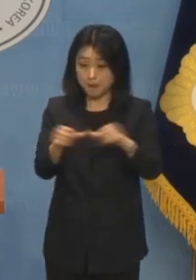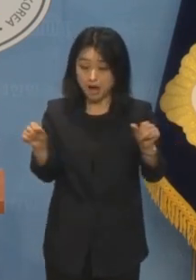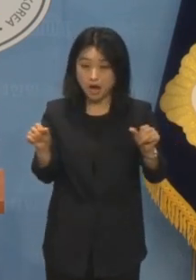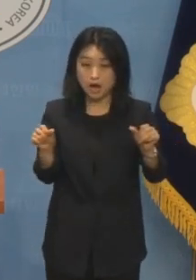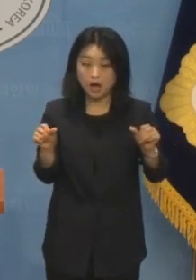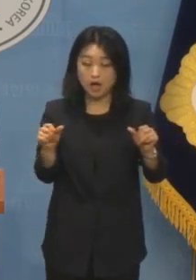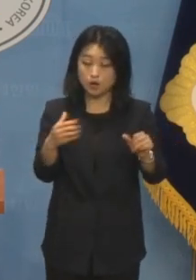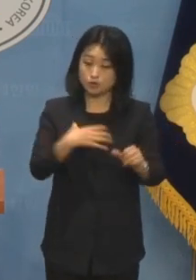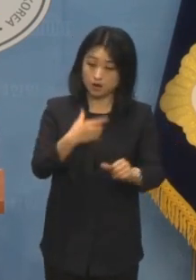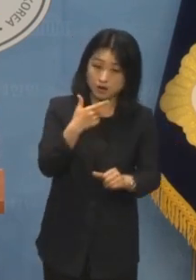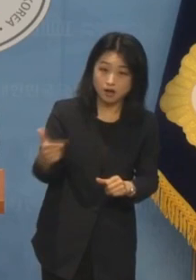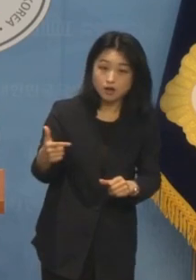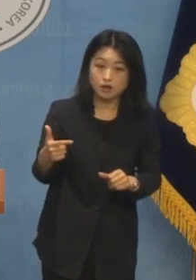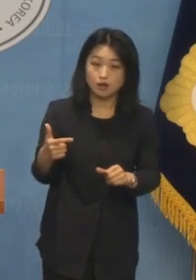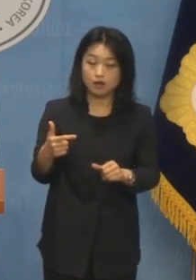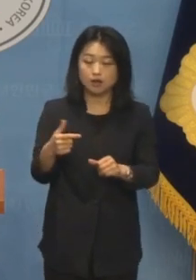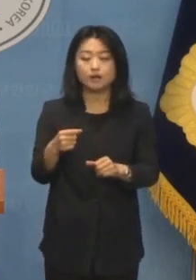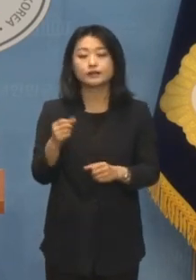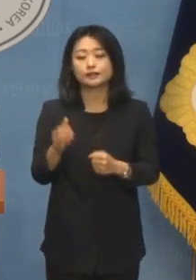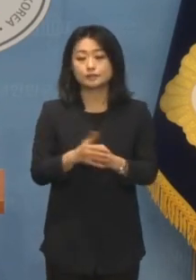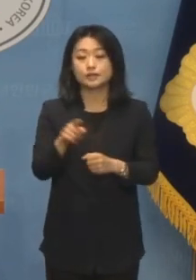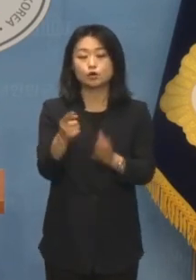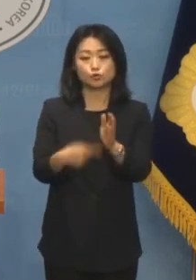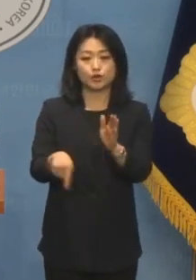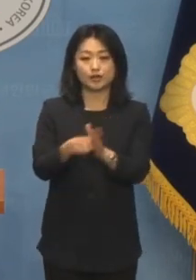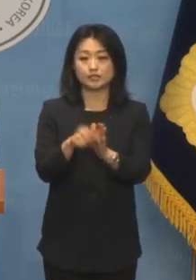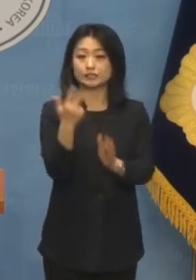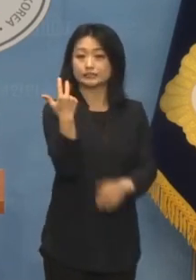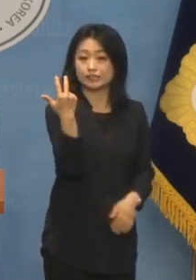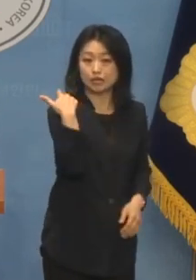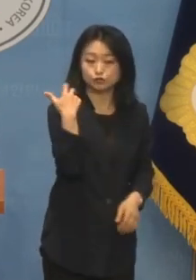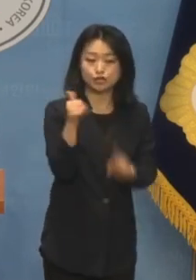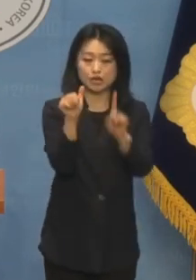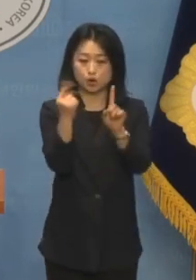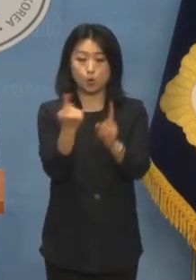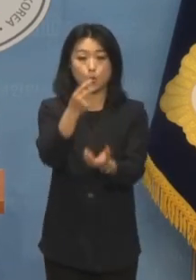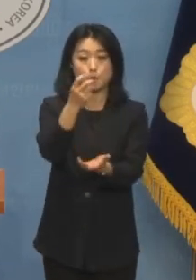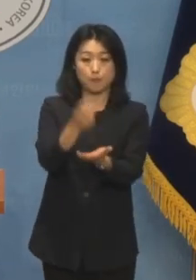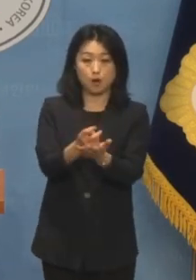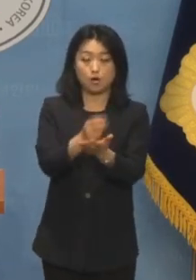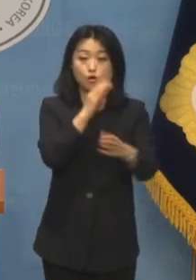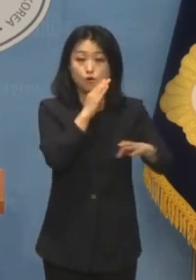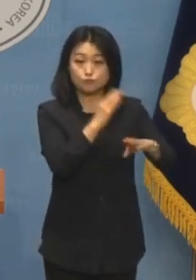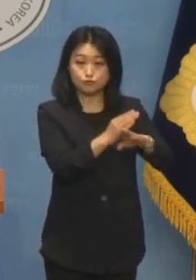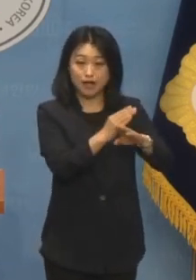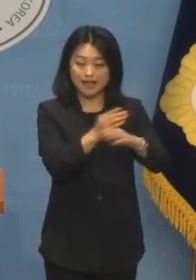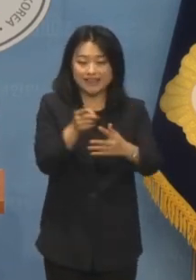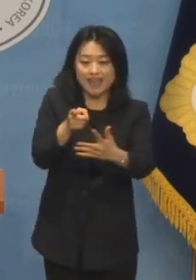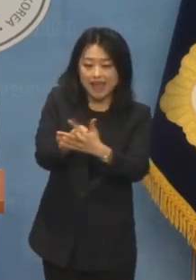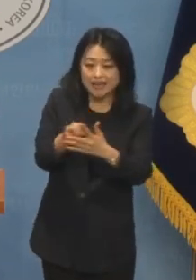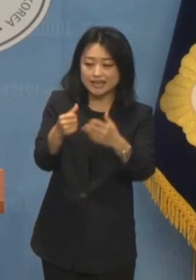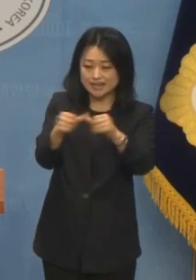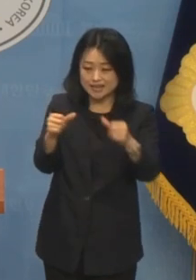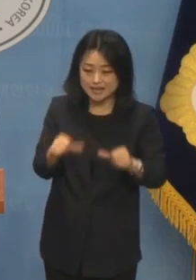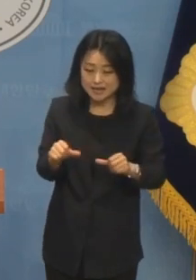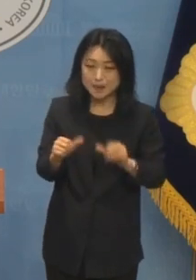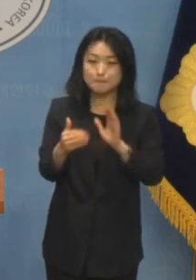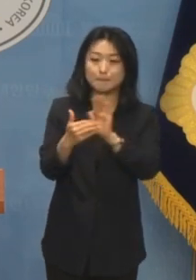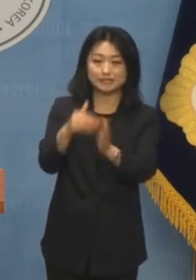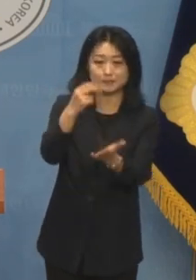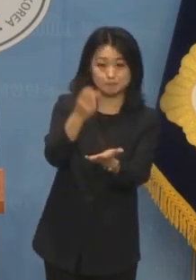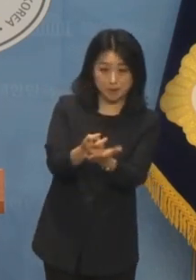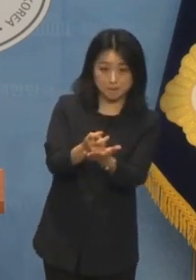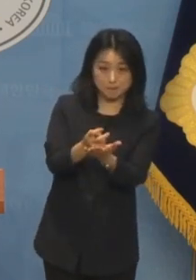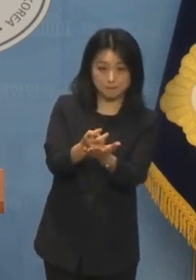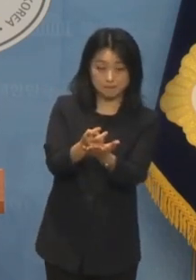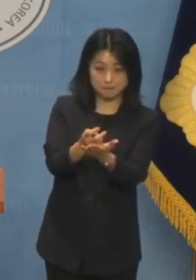대책을 강구해야 합니다. 저는 이를 위해 지난주 1호 공동법안으로 북한 해킹 방지법, 즉 전자정부법